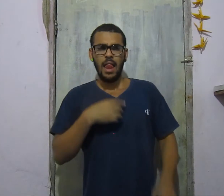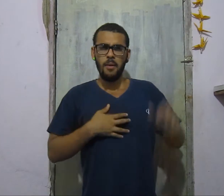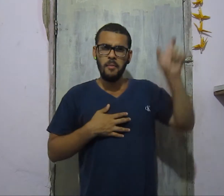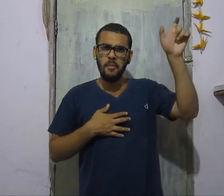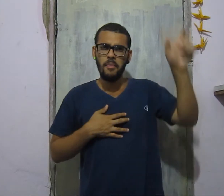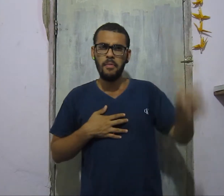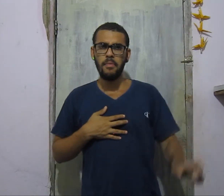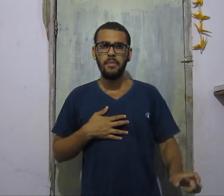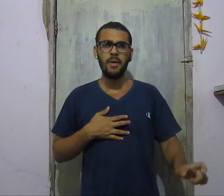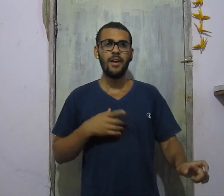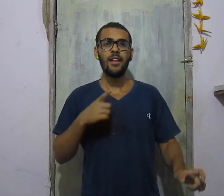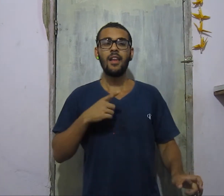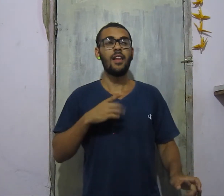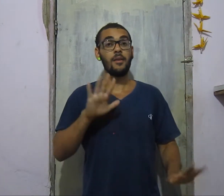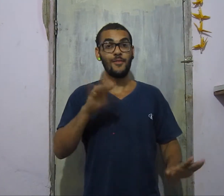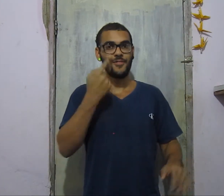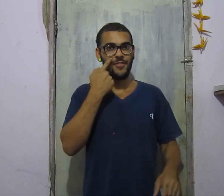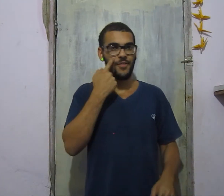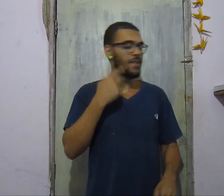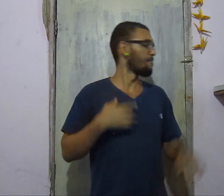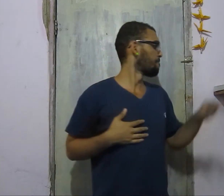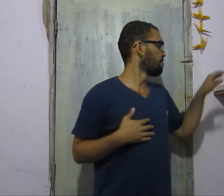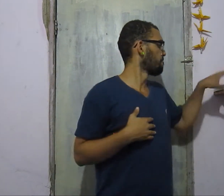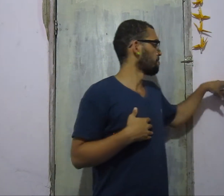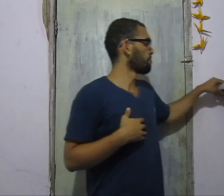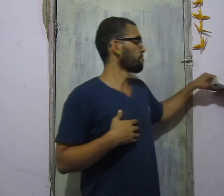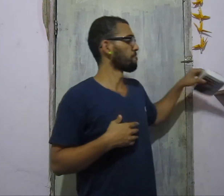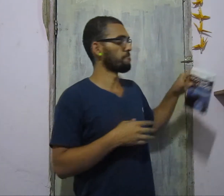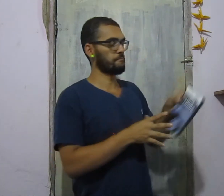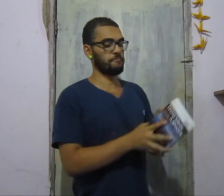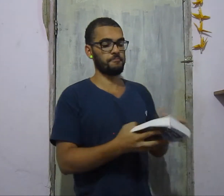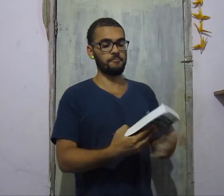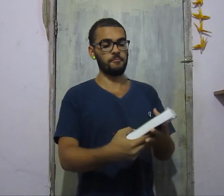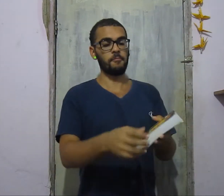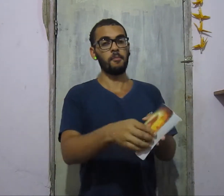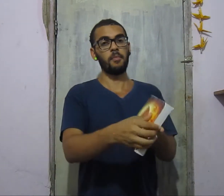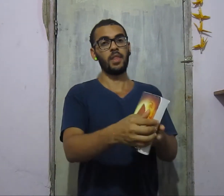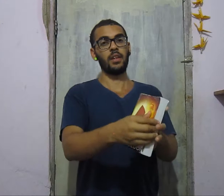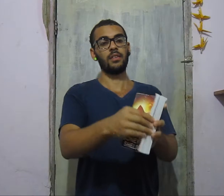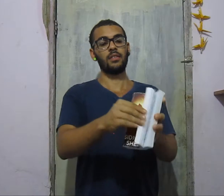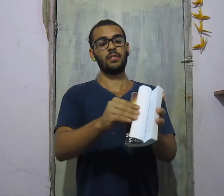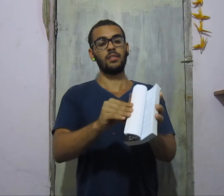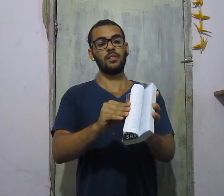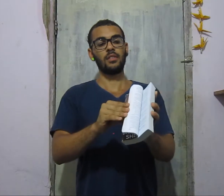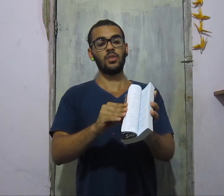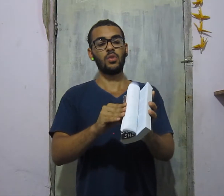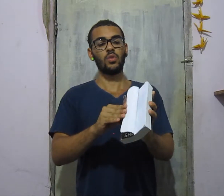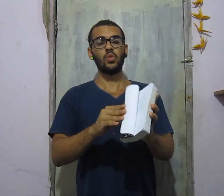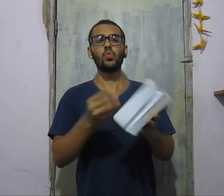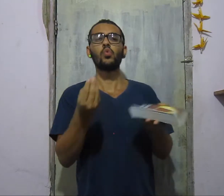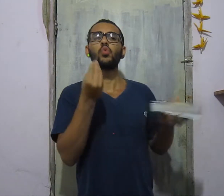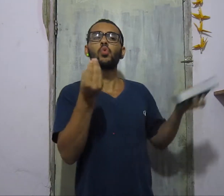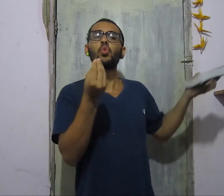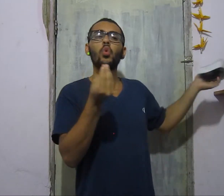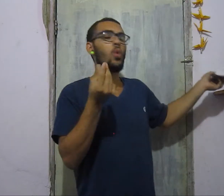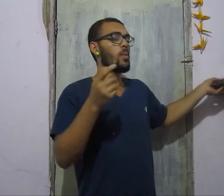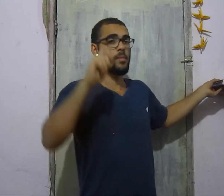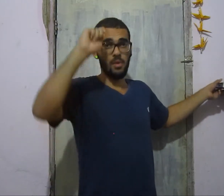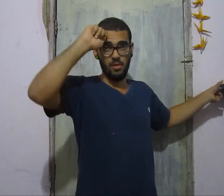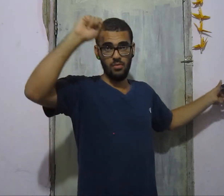Outro aspecto do livro é que a narrativa dele,